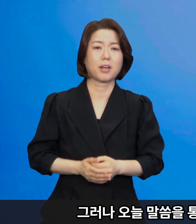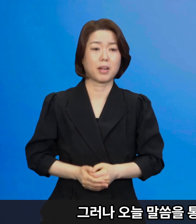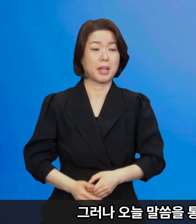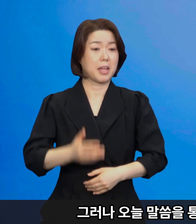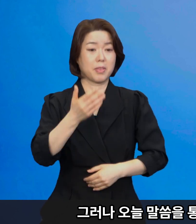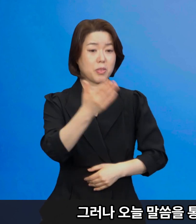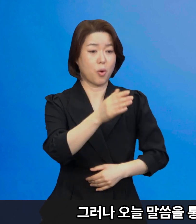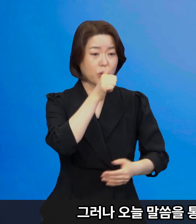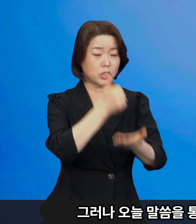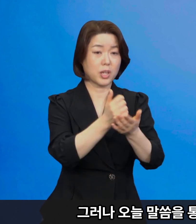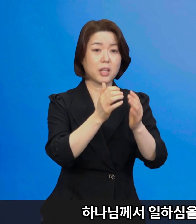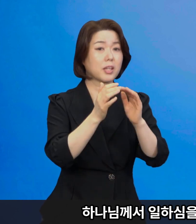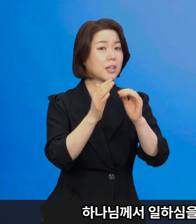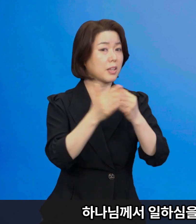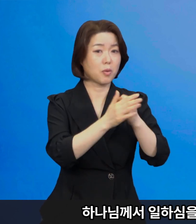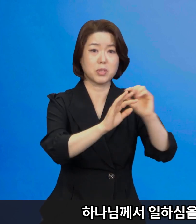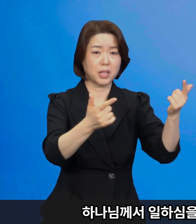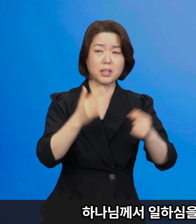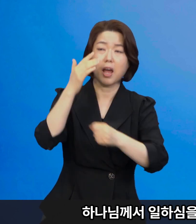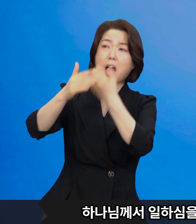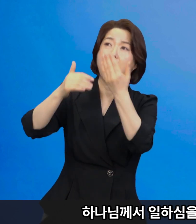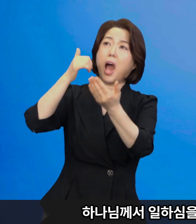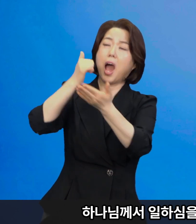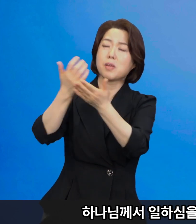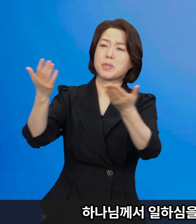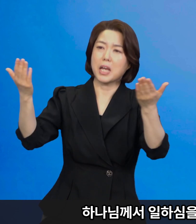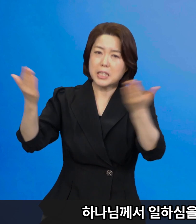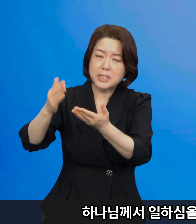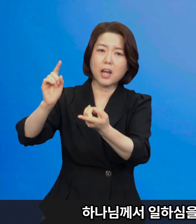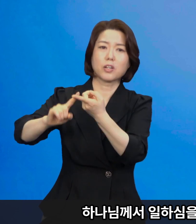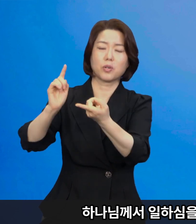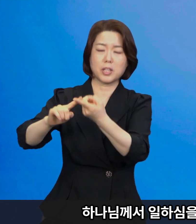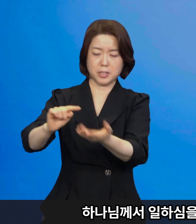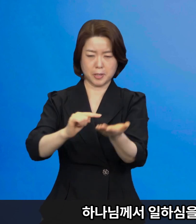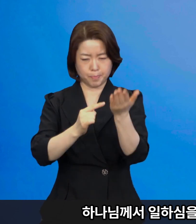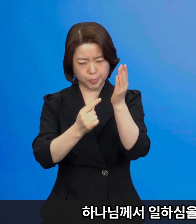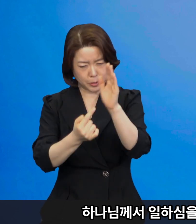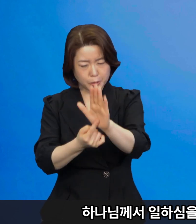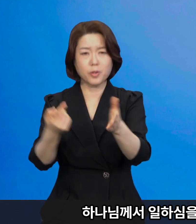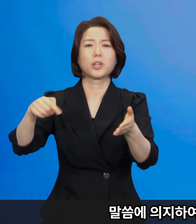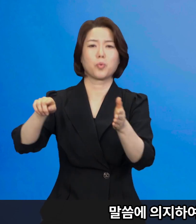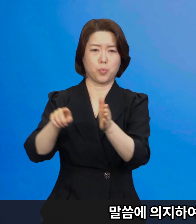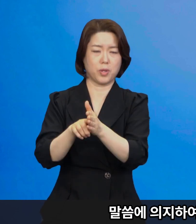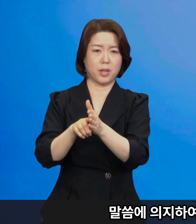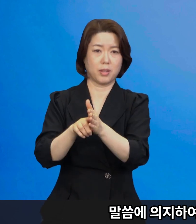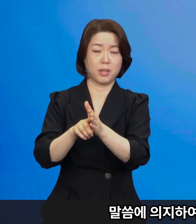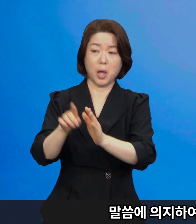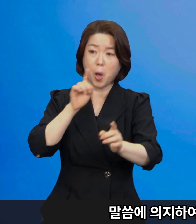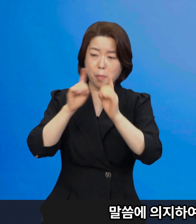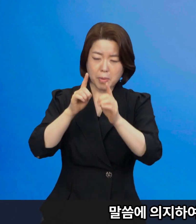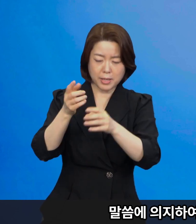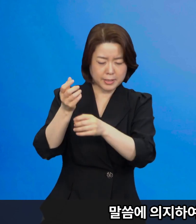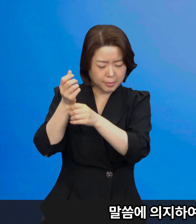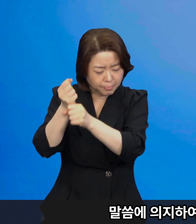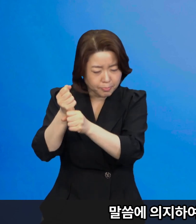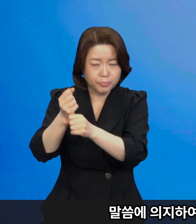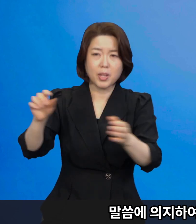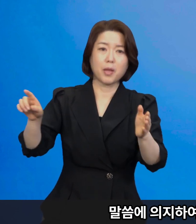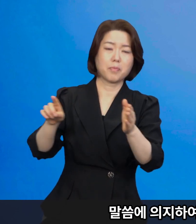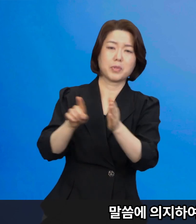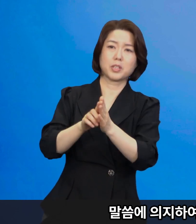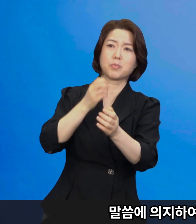너의 죄 때문이 아니라 하나님께서 일하심을 드러내 보이기 위함이라는 말씀에 의지하여